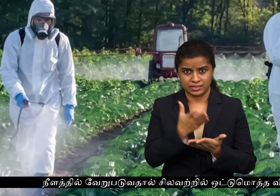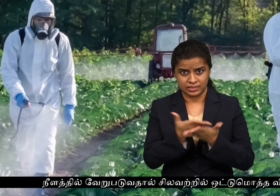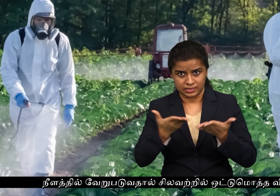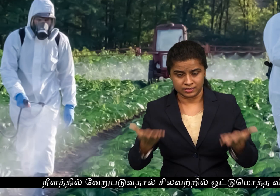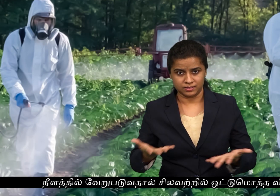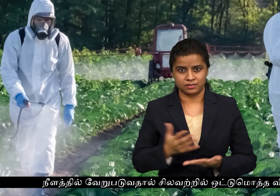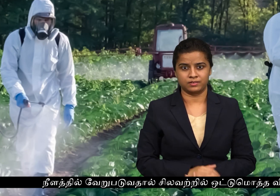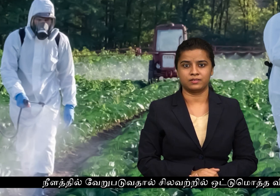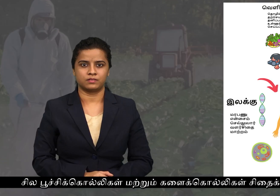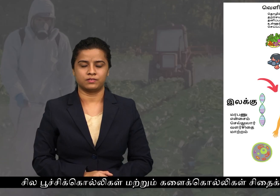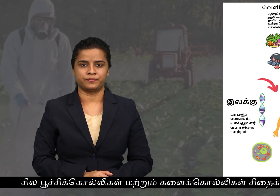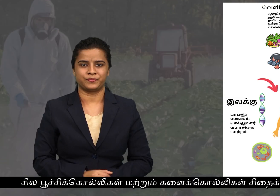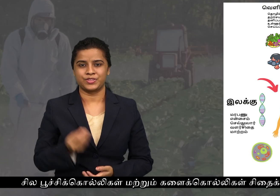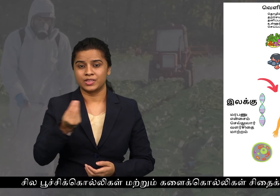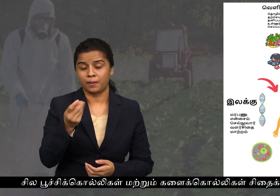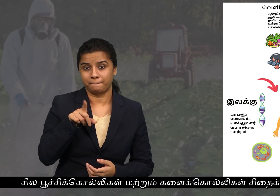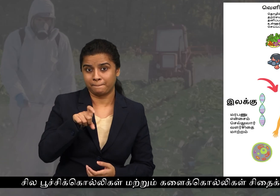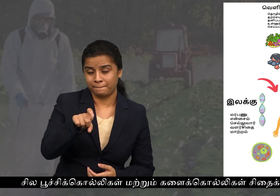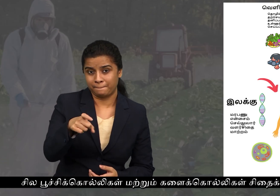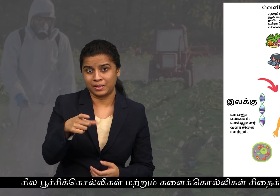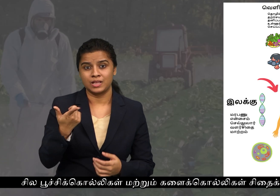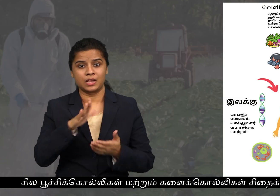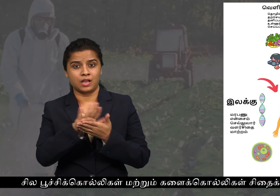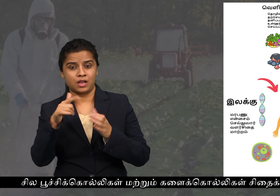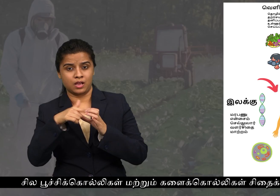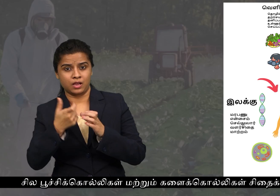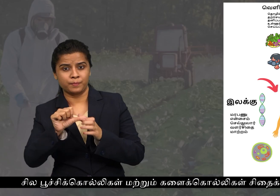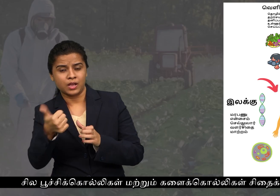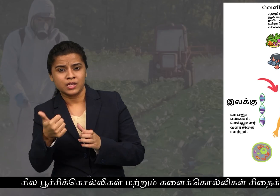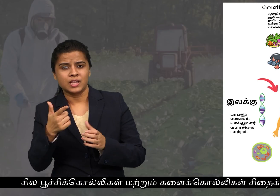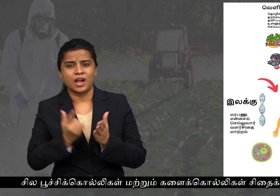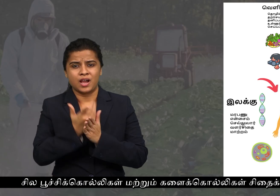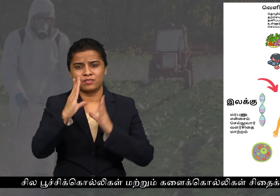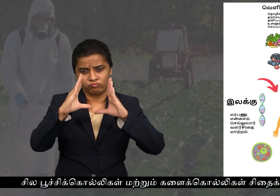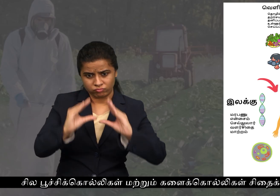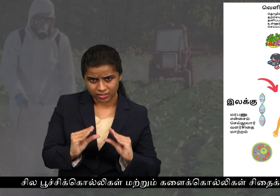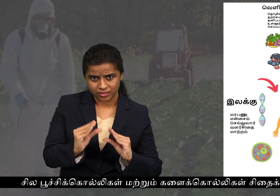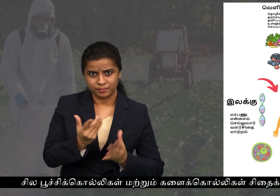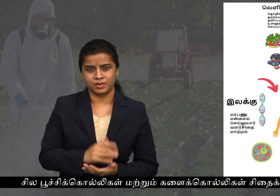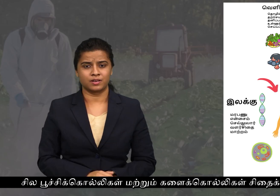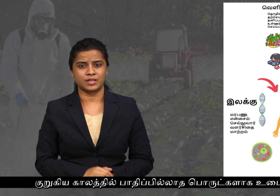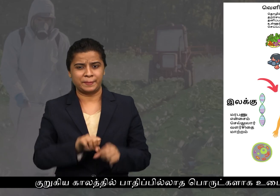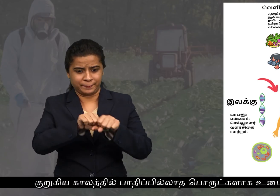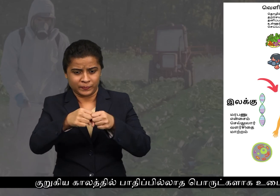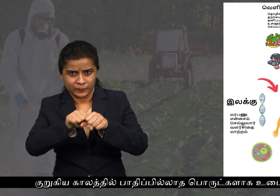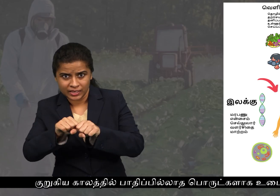விளைவு உள்ளது. சில பூச்சிக்கொல்லிகள் மற்றும் களைக்கொல்லிகள் சிதைக்கக்கூடியவை மற்றும் குறுகிய